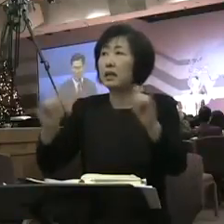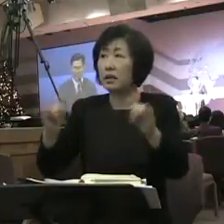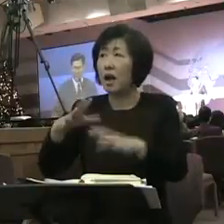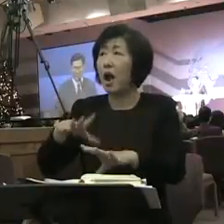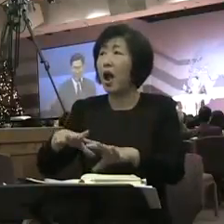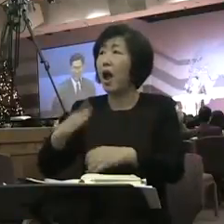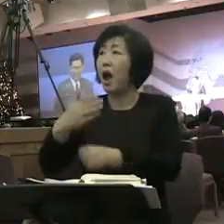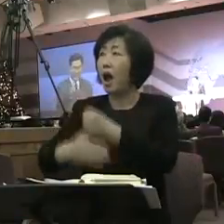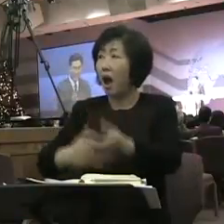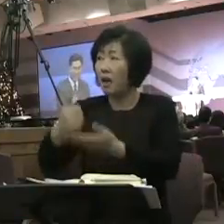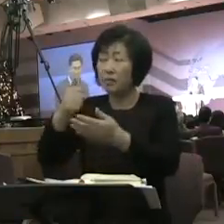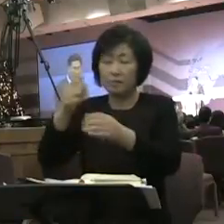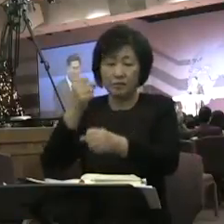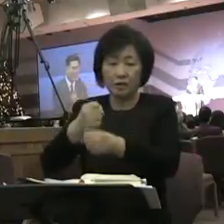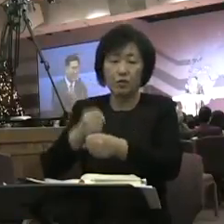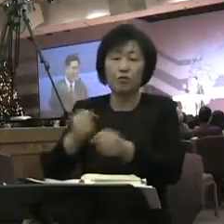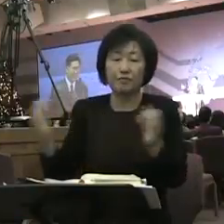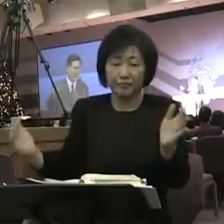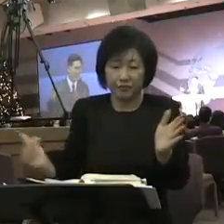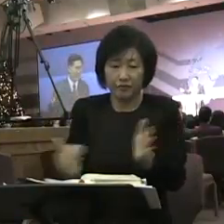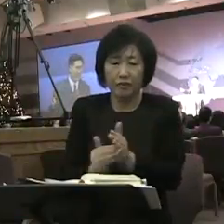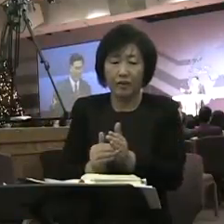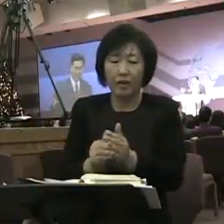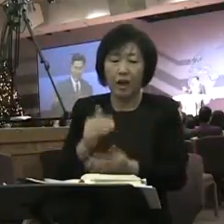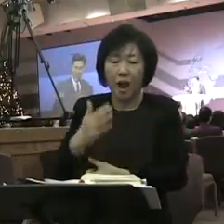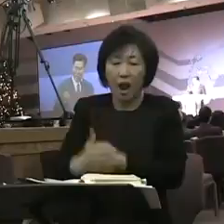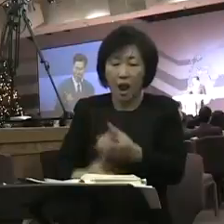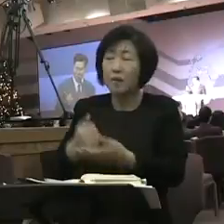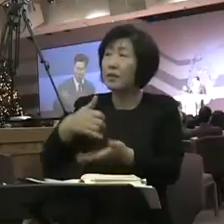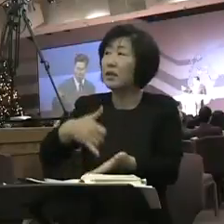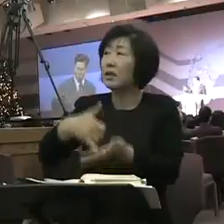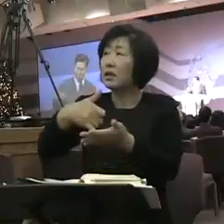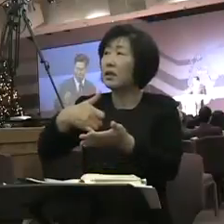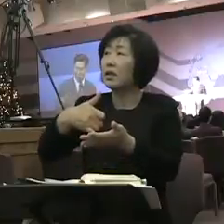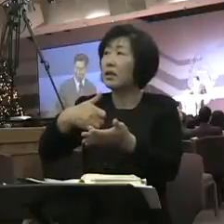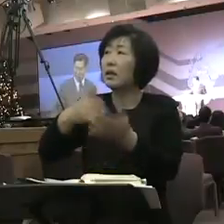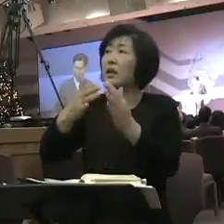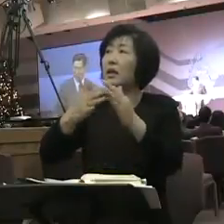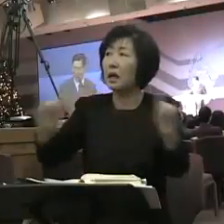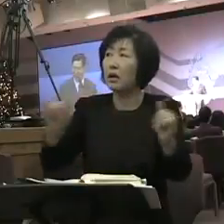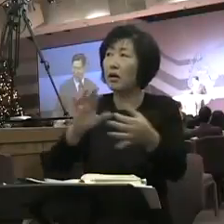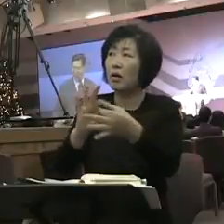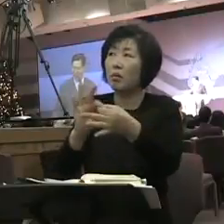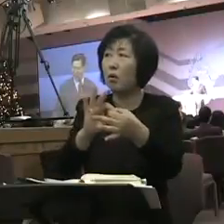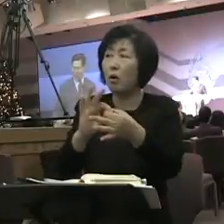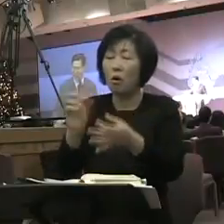창조하셨어요. 여기서 인격의 하나님께서 인격의 인간과 무엇이 이루어집니까?